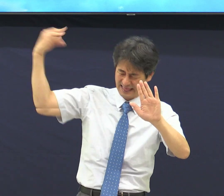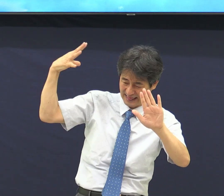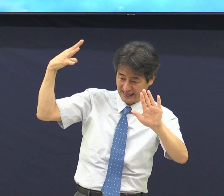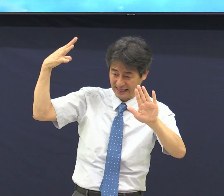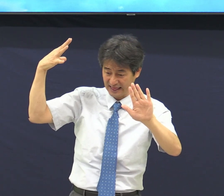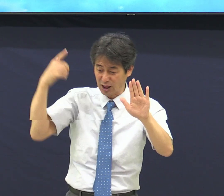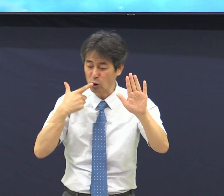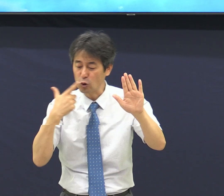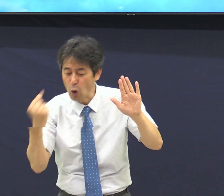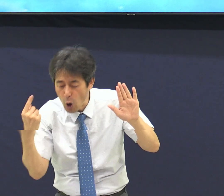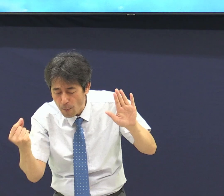대낮같이